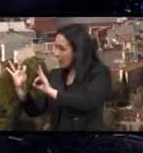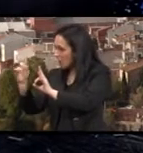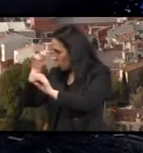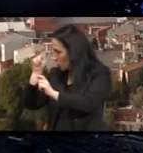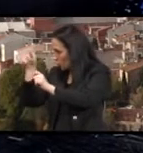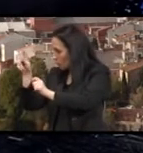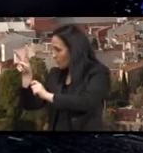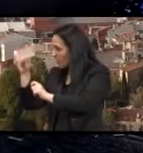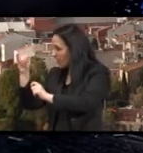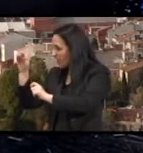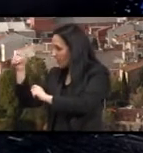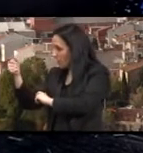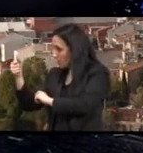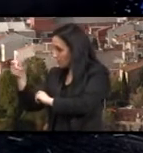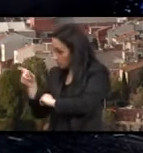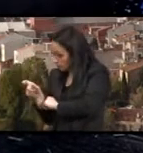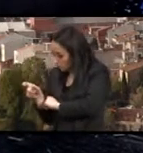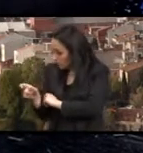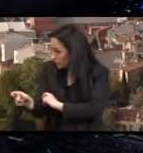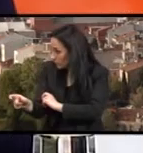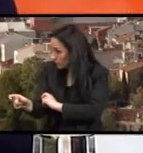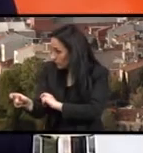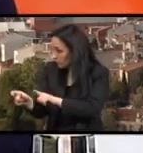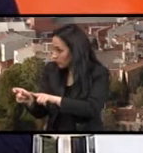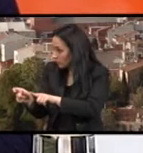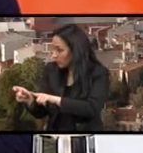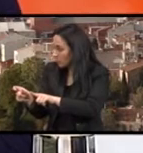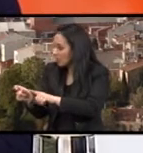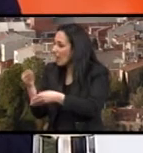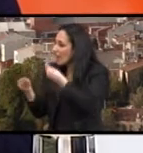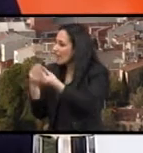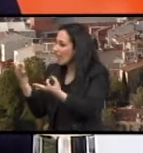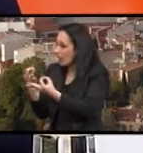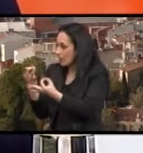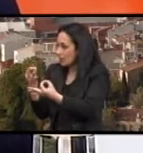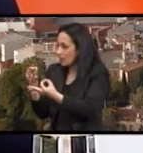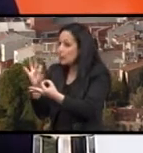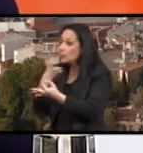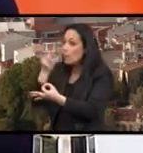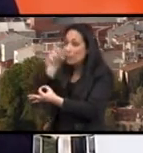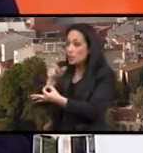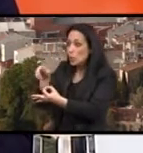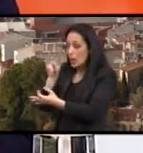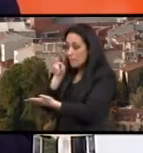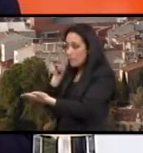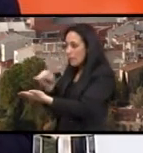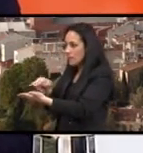Amb aquest sistema el que fa és que quan van al metge, tota persona que vegi aquesta cuida'm, intenti